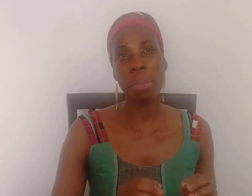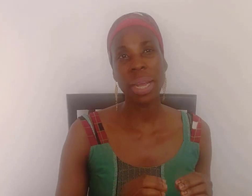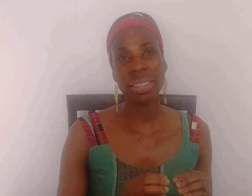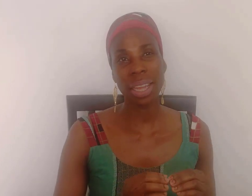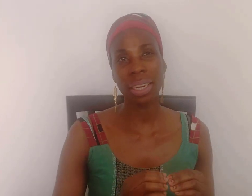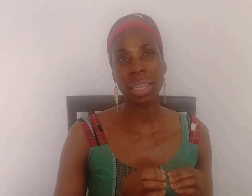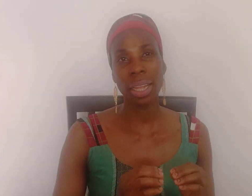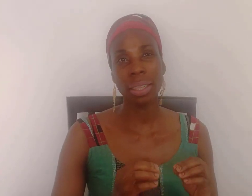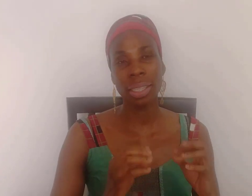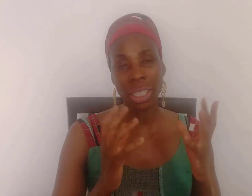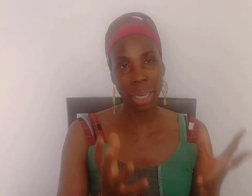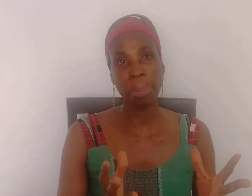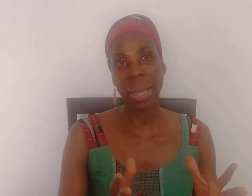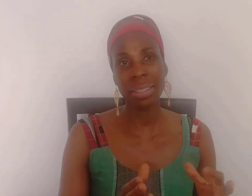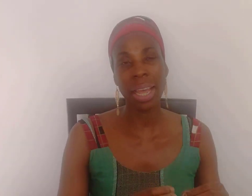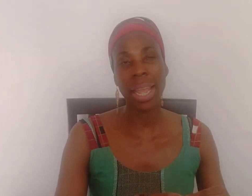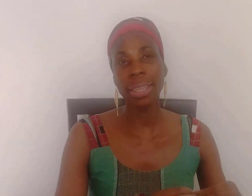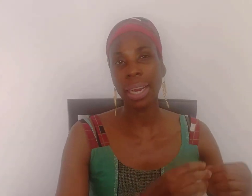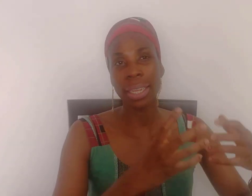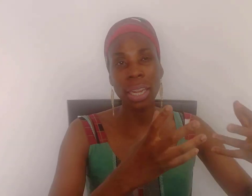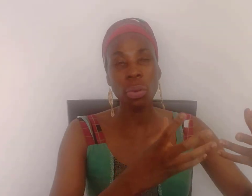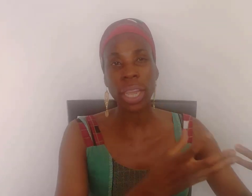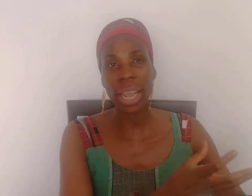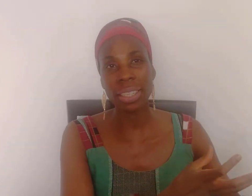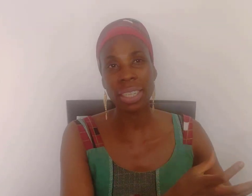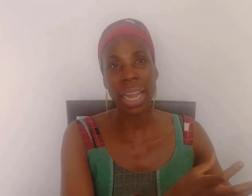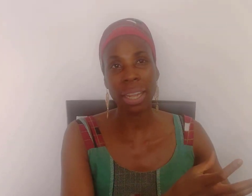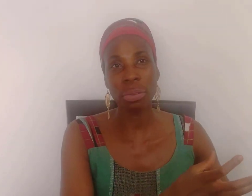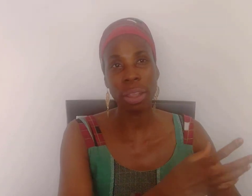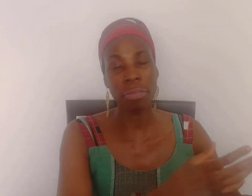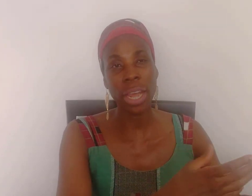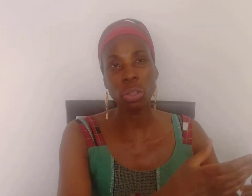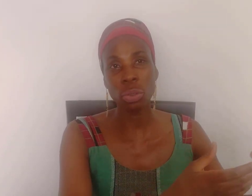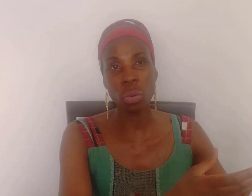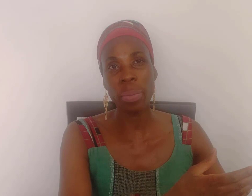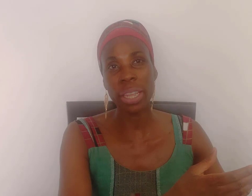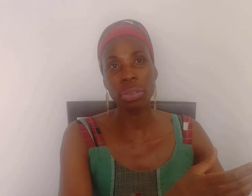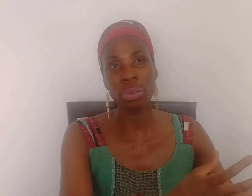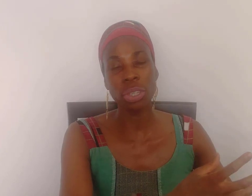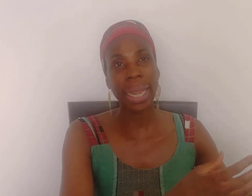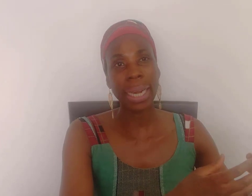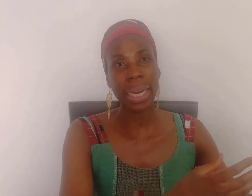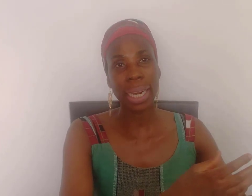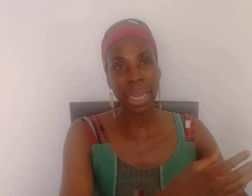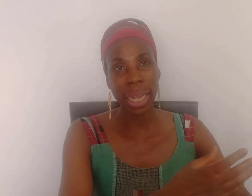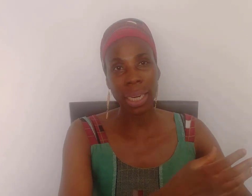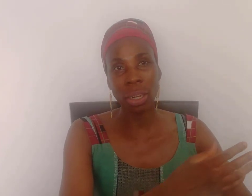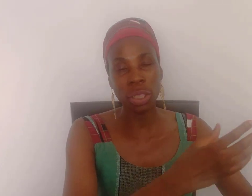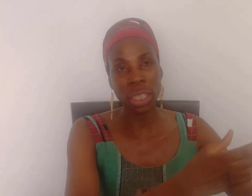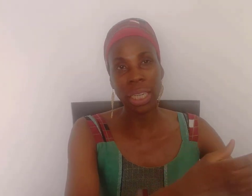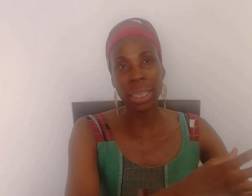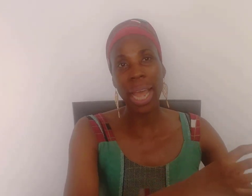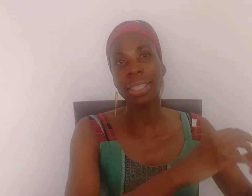uma certa discrepância entre aquilo que é assinado em vários documentos, quer continentais,